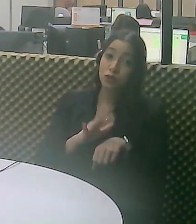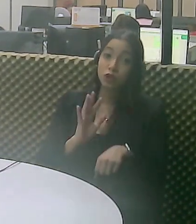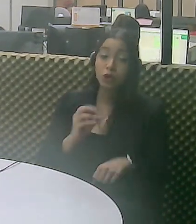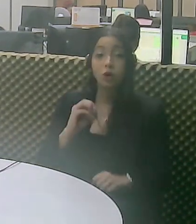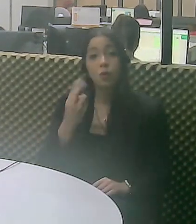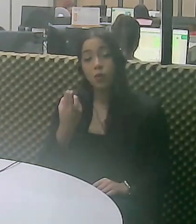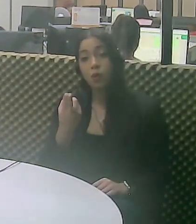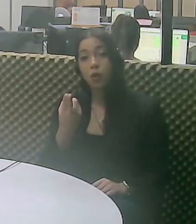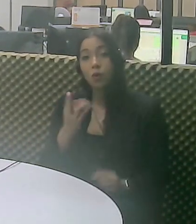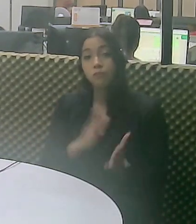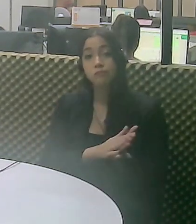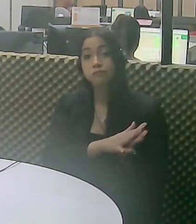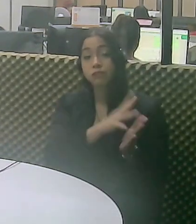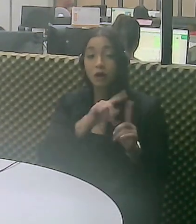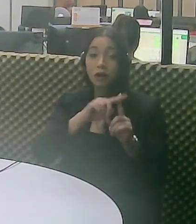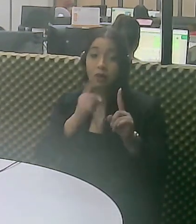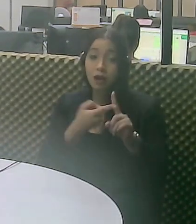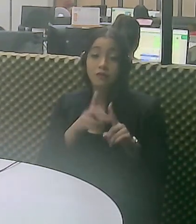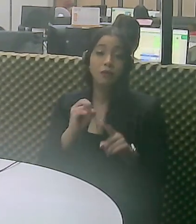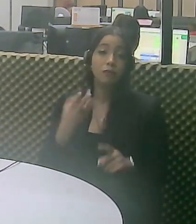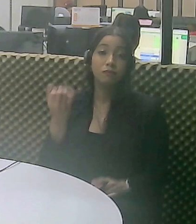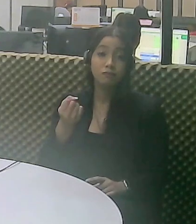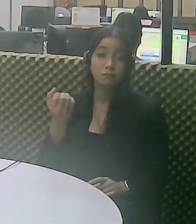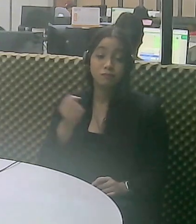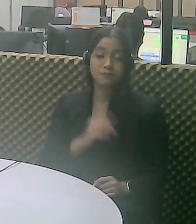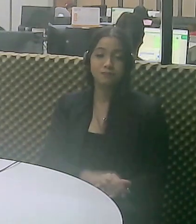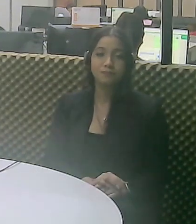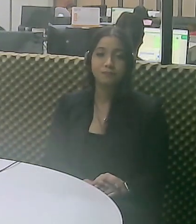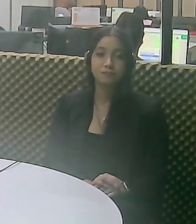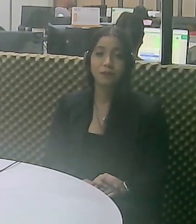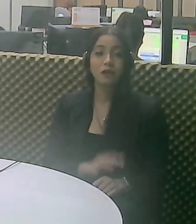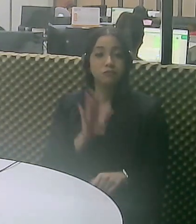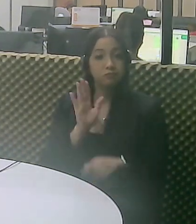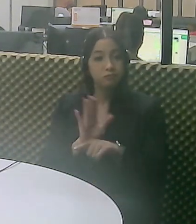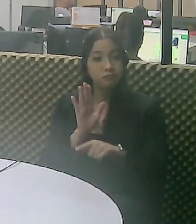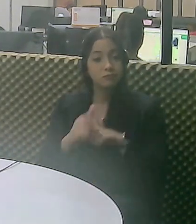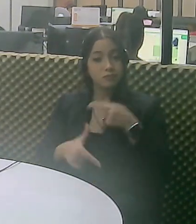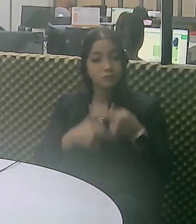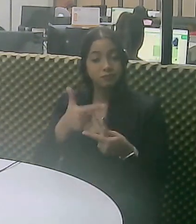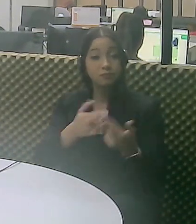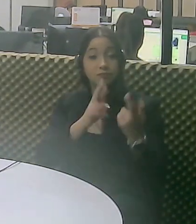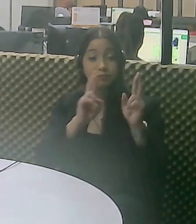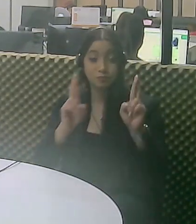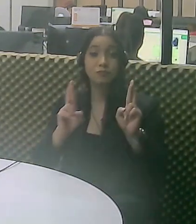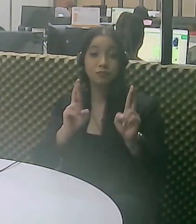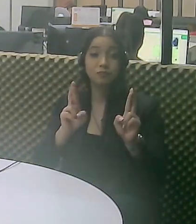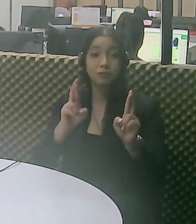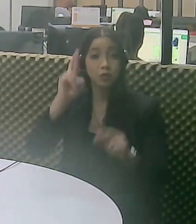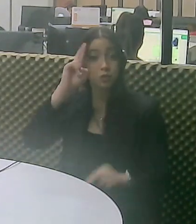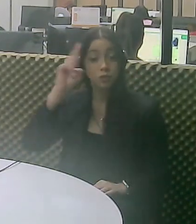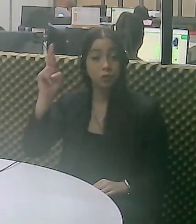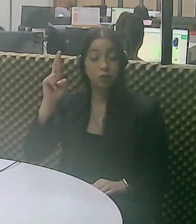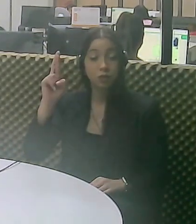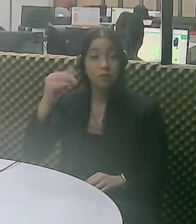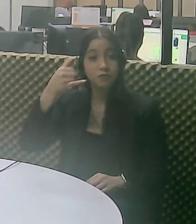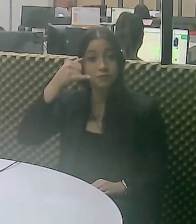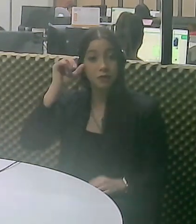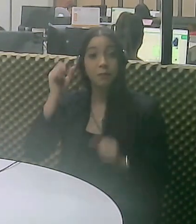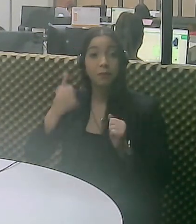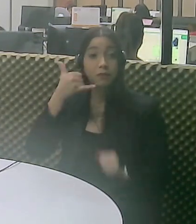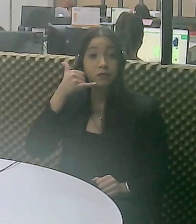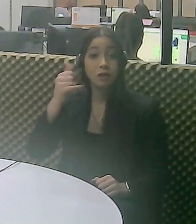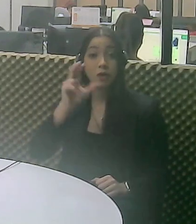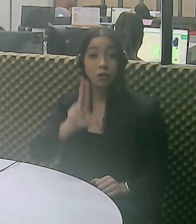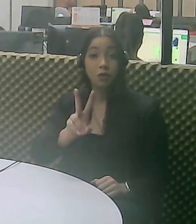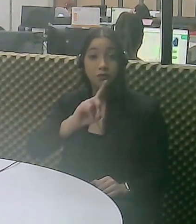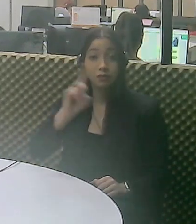no período de gestação ou lactação. Para auxiliar nos trabalhos, os responsáveis pelas propriedades rurais podem ligar na